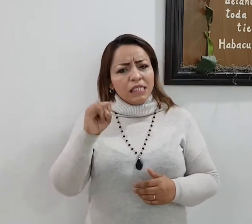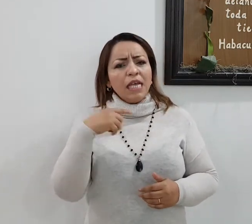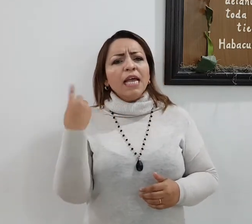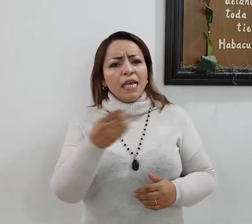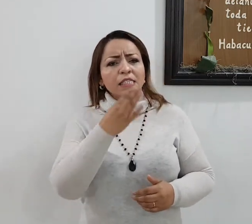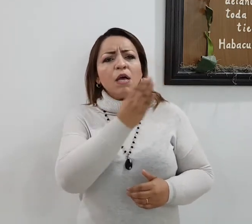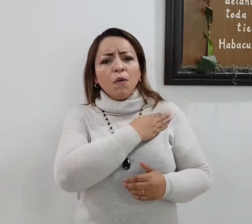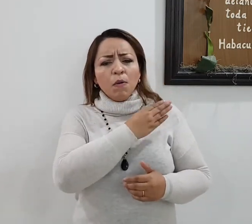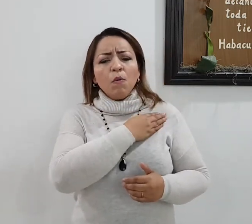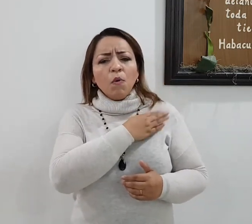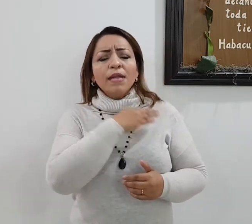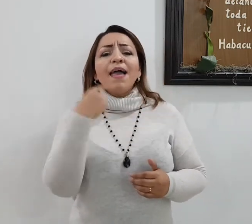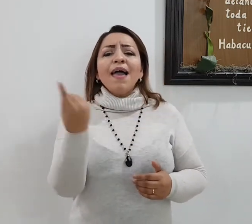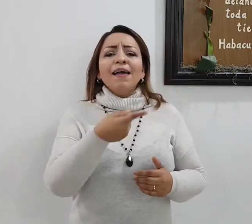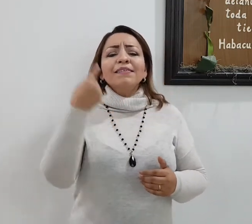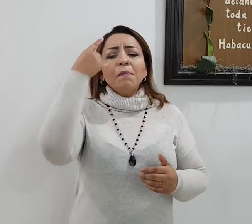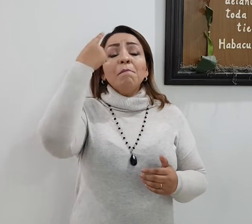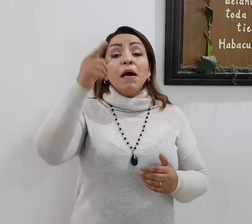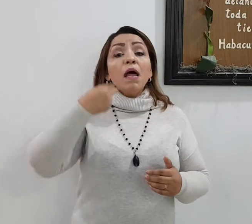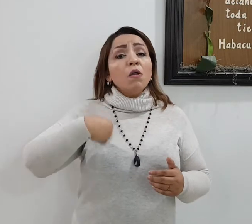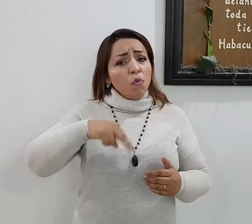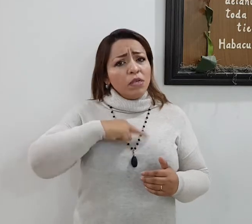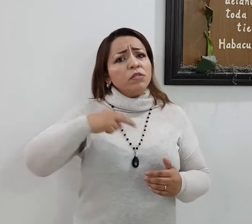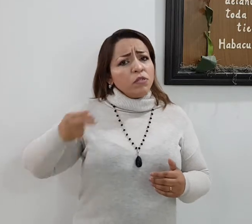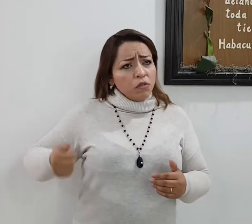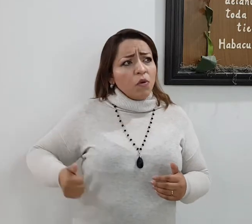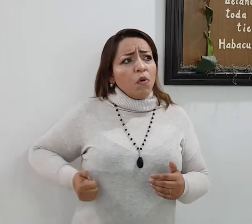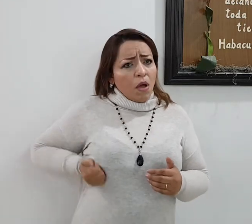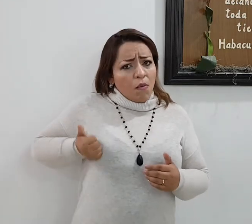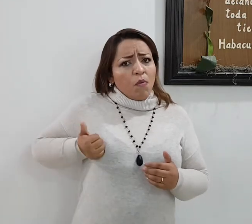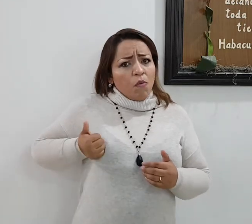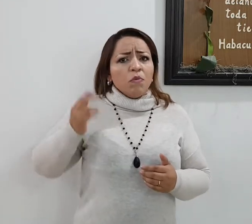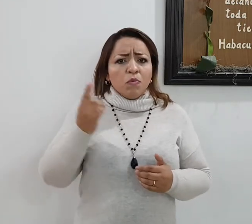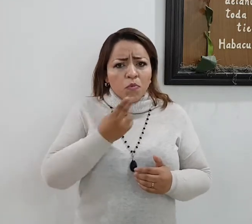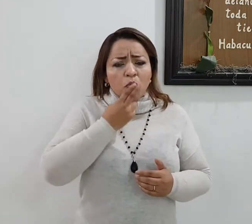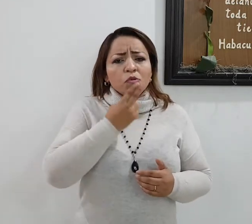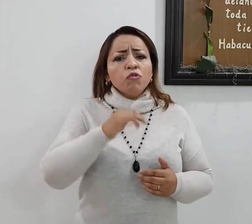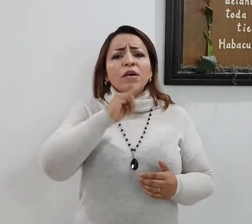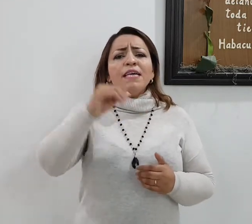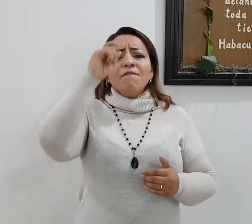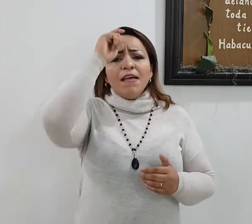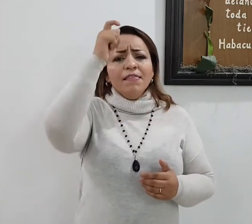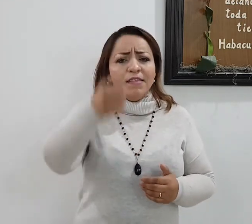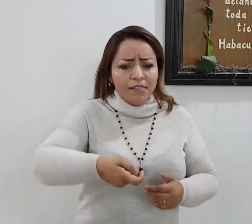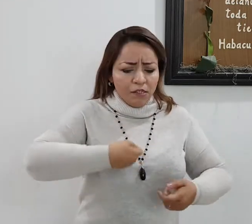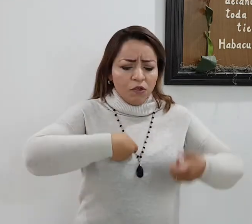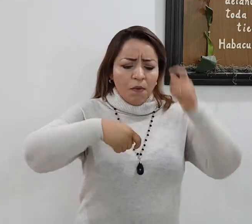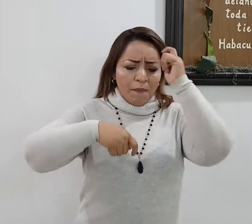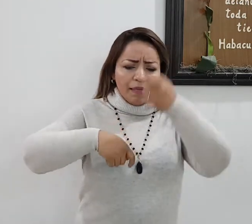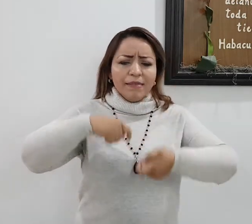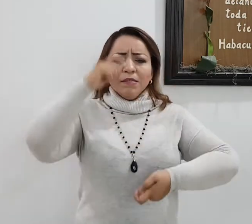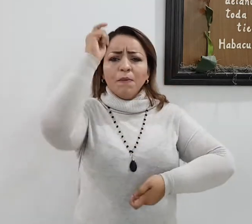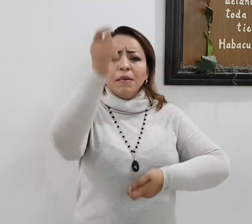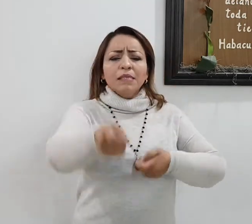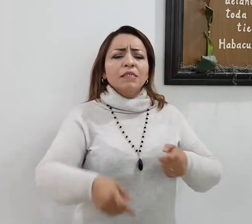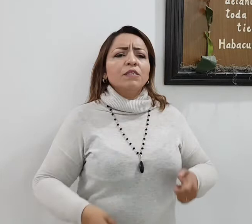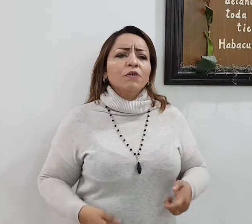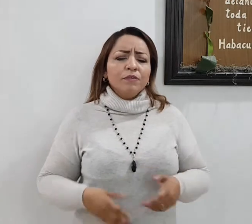nuestro provecho y bendición. Yo no entiendo por qué muchos dicen, es que aunque ahí diga en la Biblia, yo no estoy de acuerdo. Pues a menos que usted sea más que